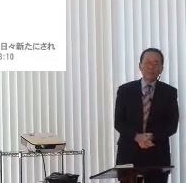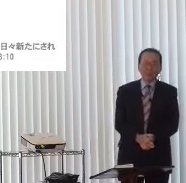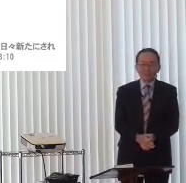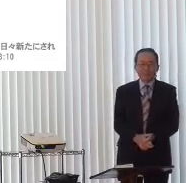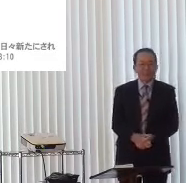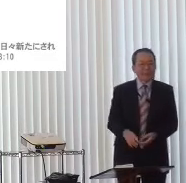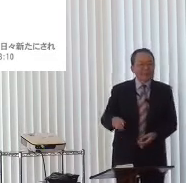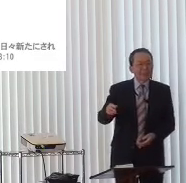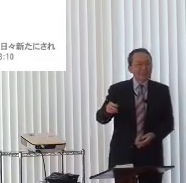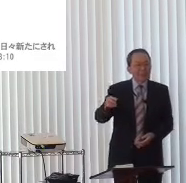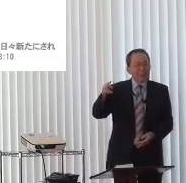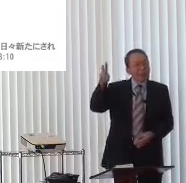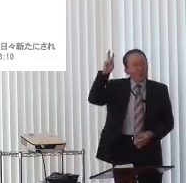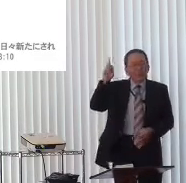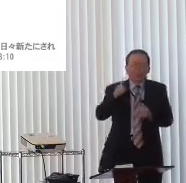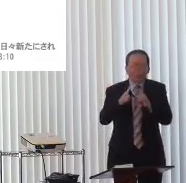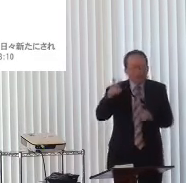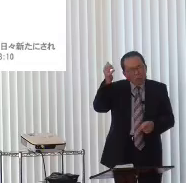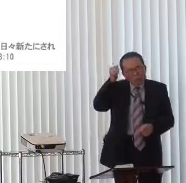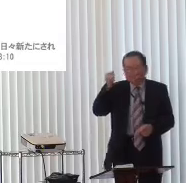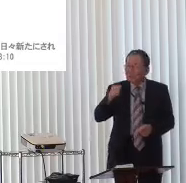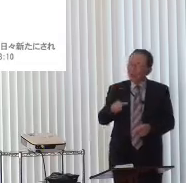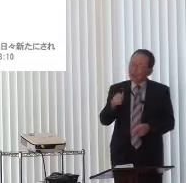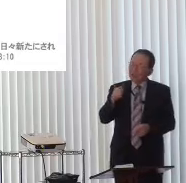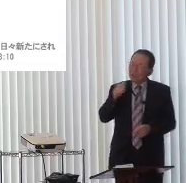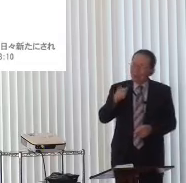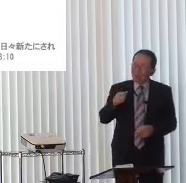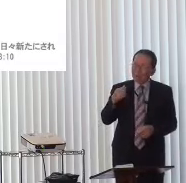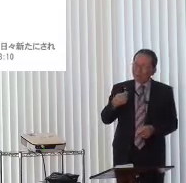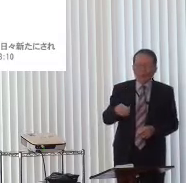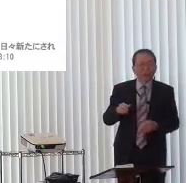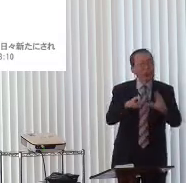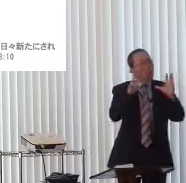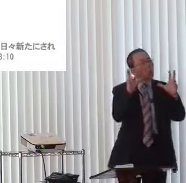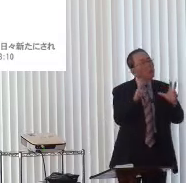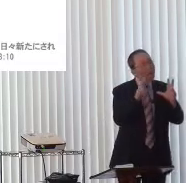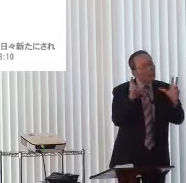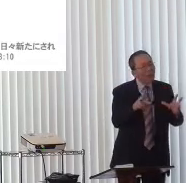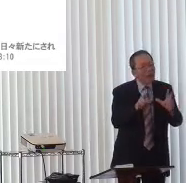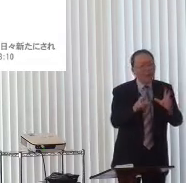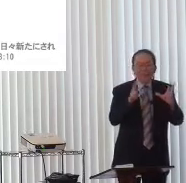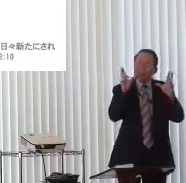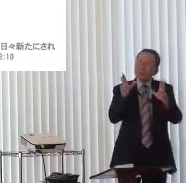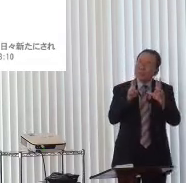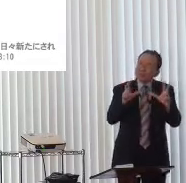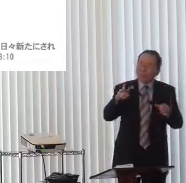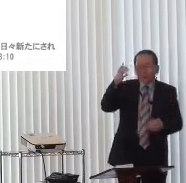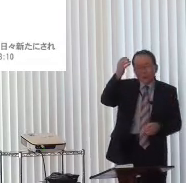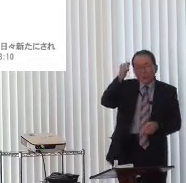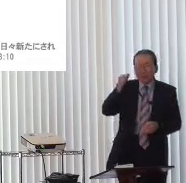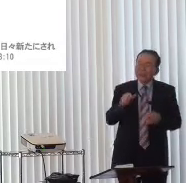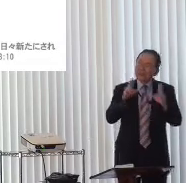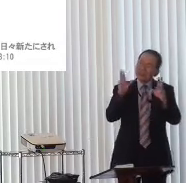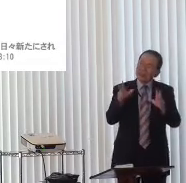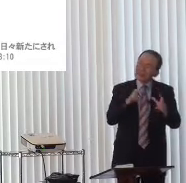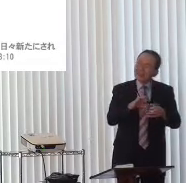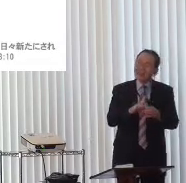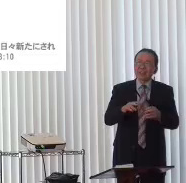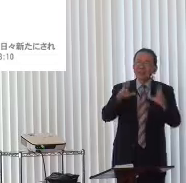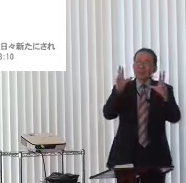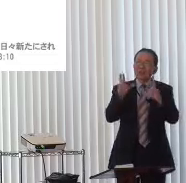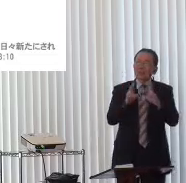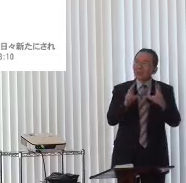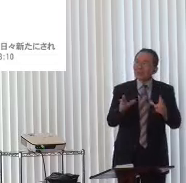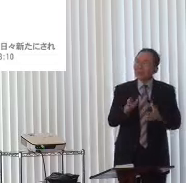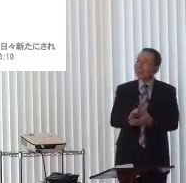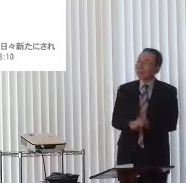暗唱聖句苦手な人はですね、僕なんかそうですけども、歌で覚えたらいいですね、だからあの